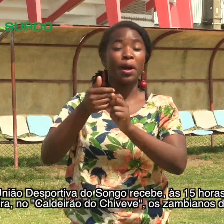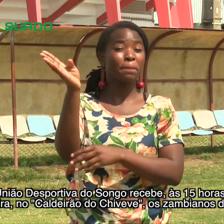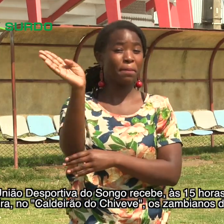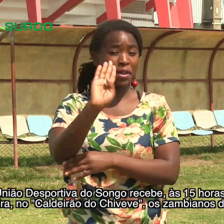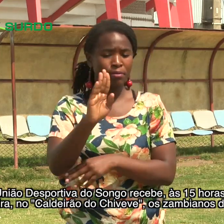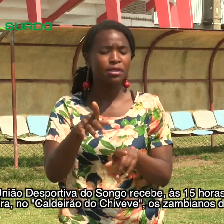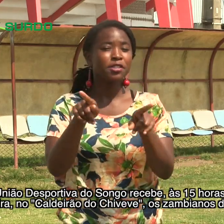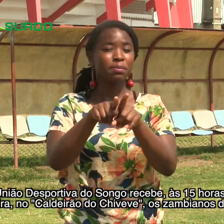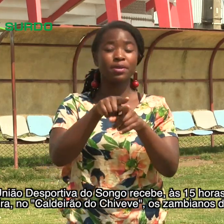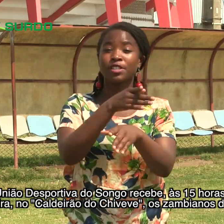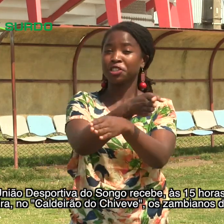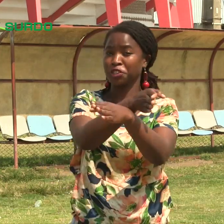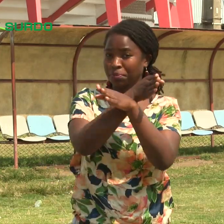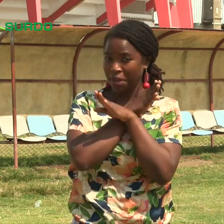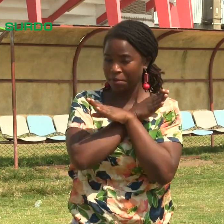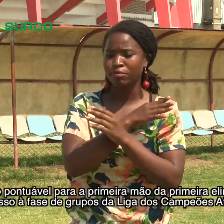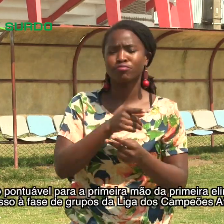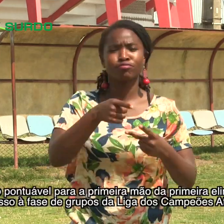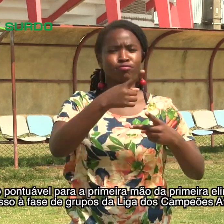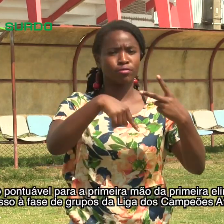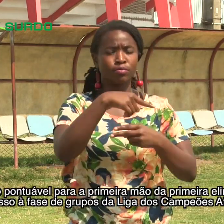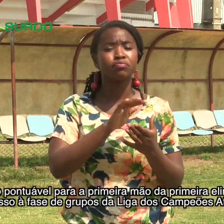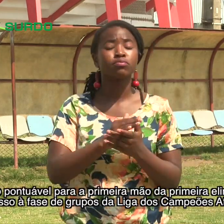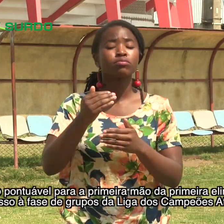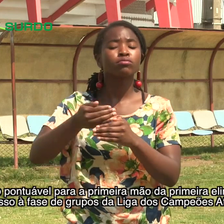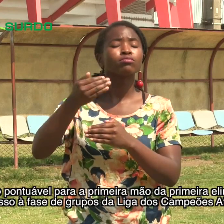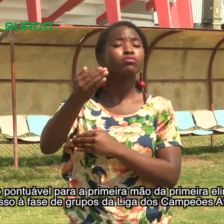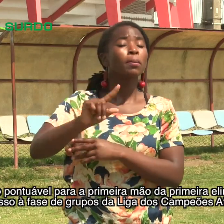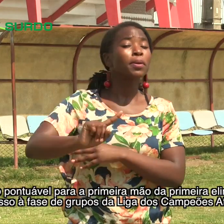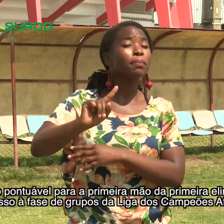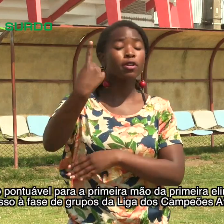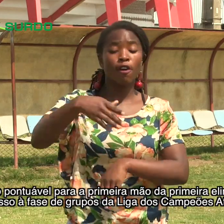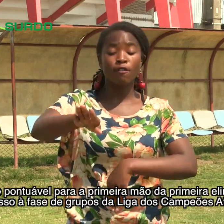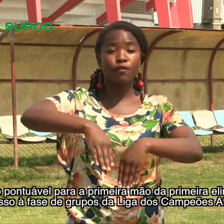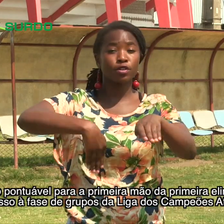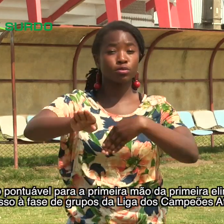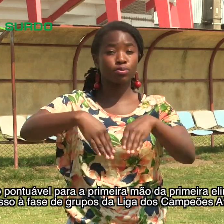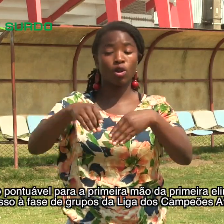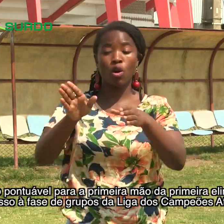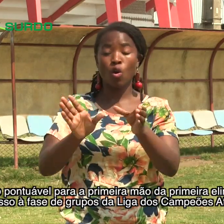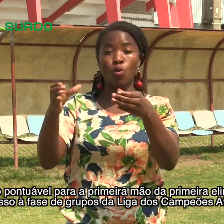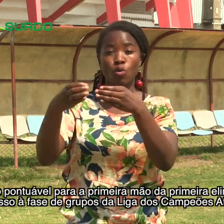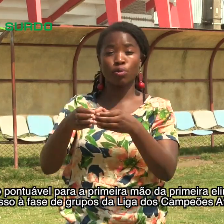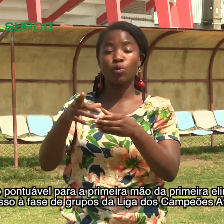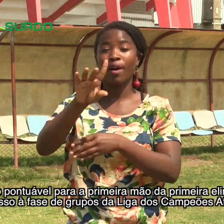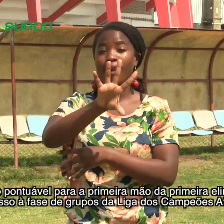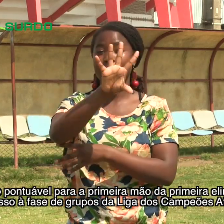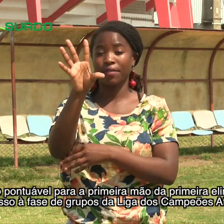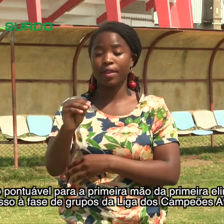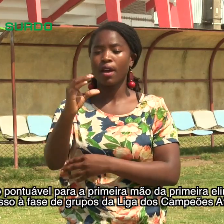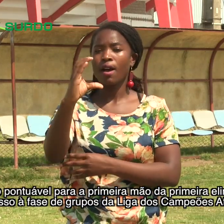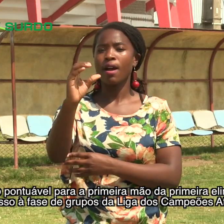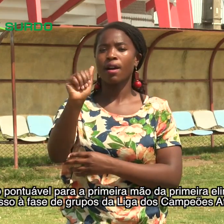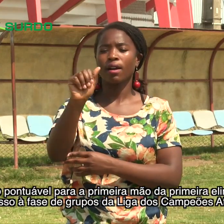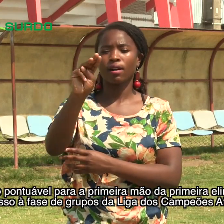Futebol Clube, em jogo pontuável para a primeira mão da primeira eliminatória de acesso à fase de grupos da Liga